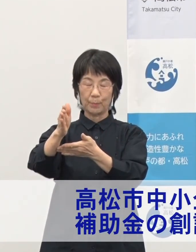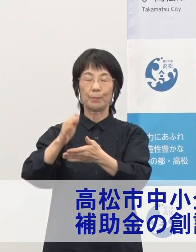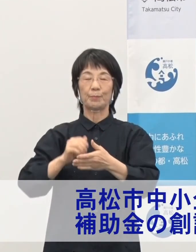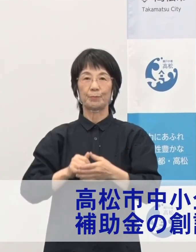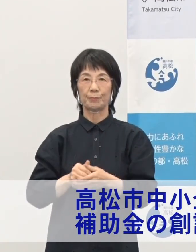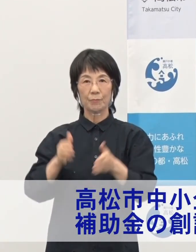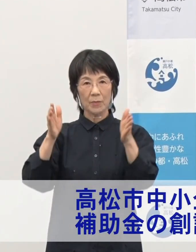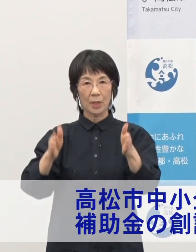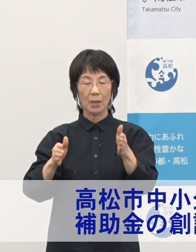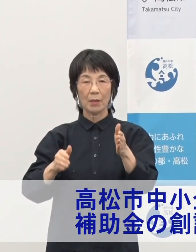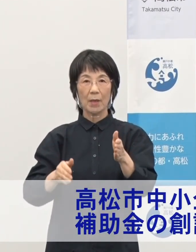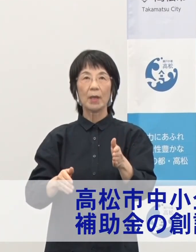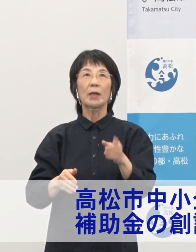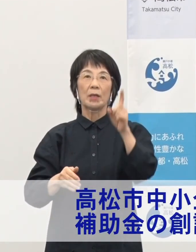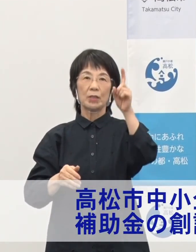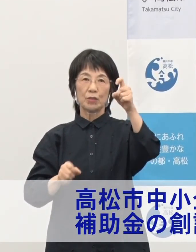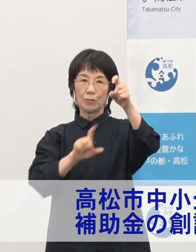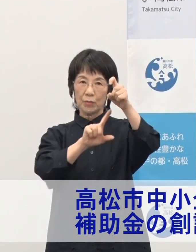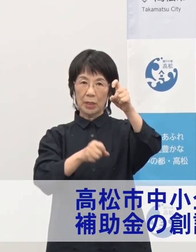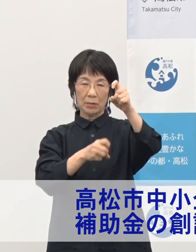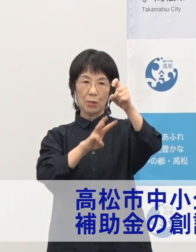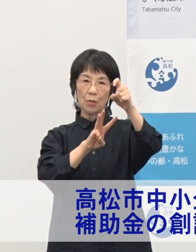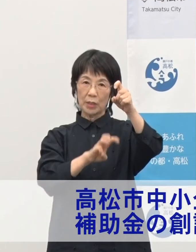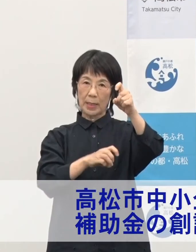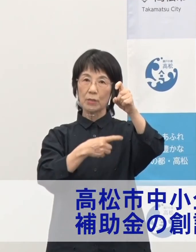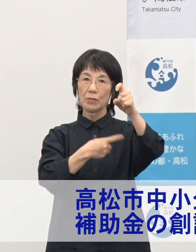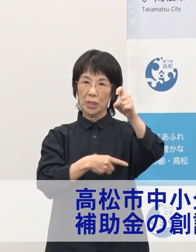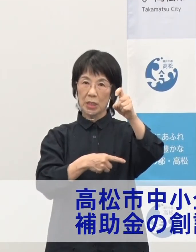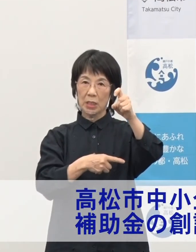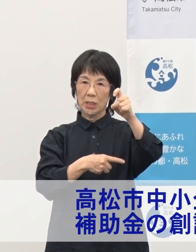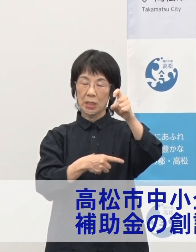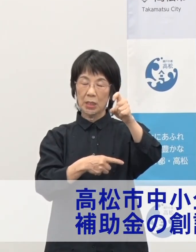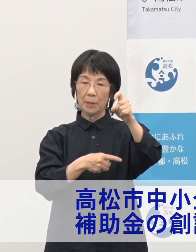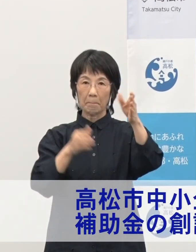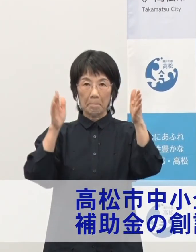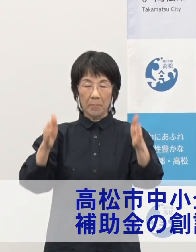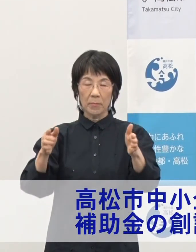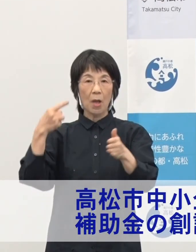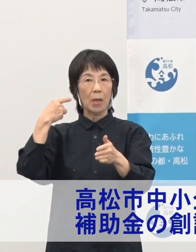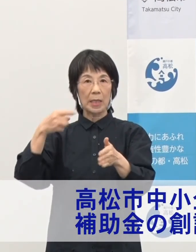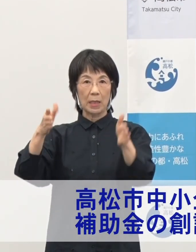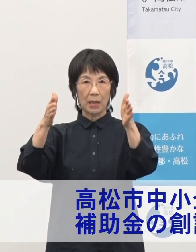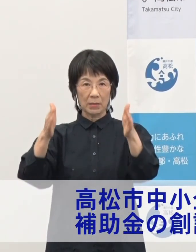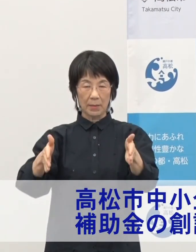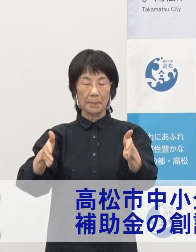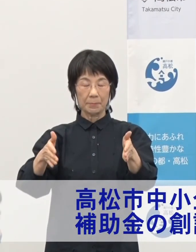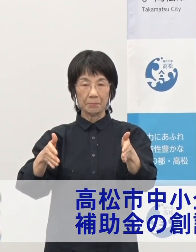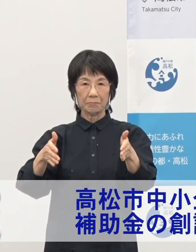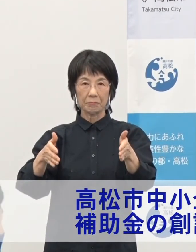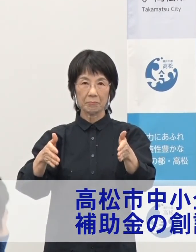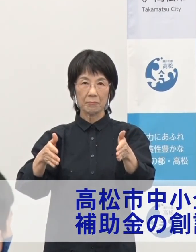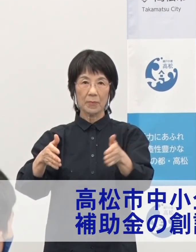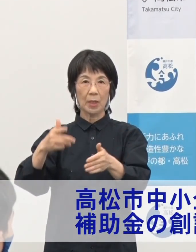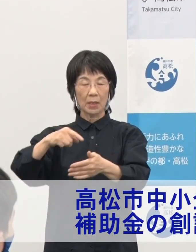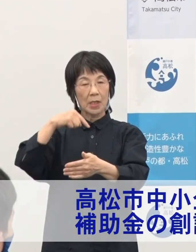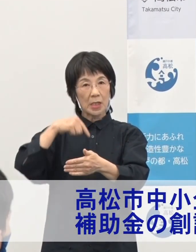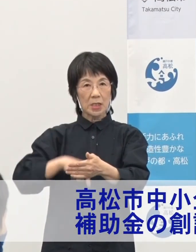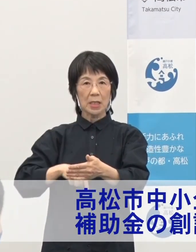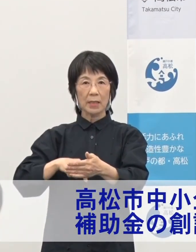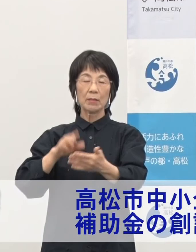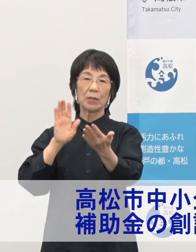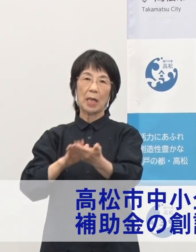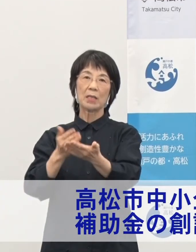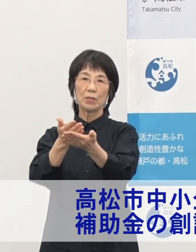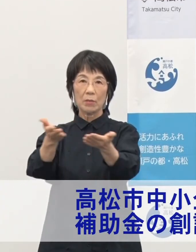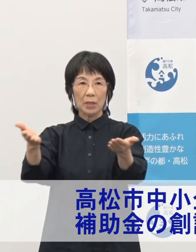は10月1日から10月31日までの1カ月間でございまして市内の対象店舗と